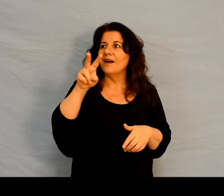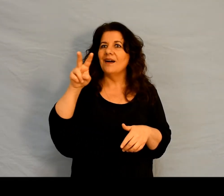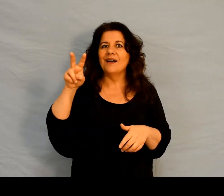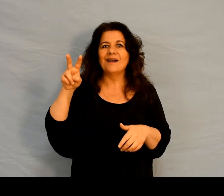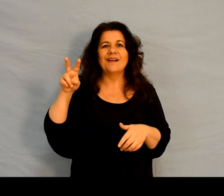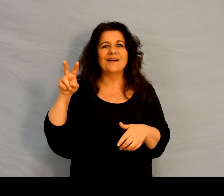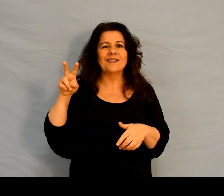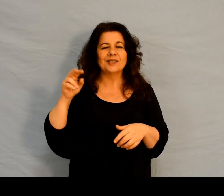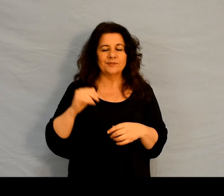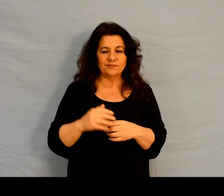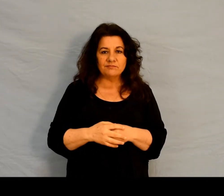Ses voisins